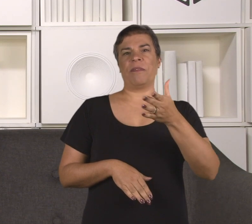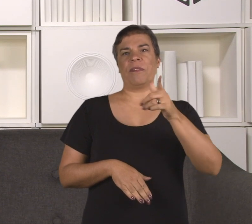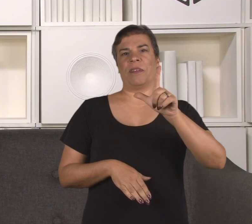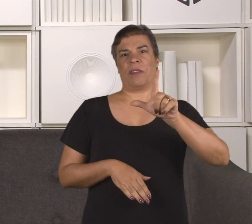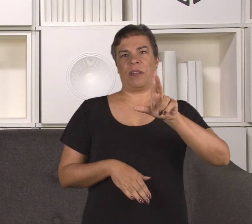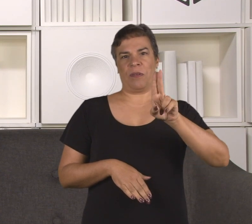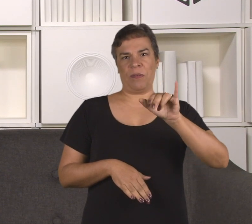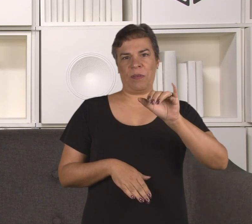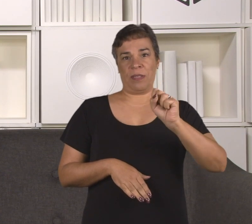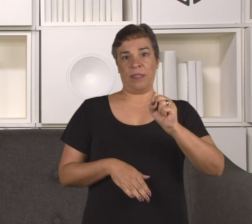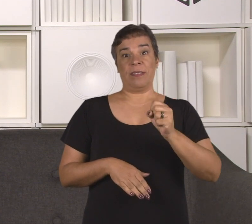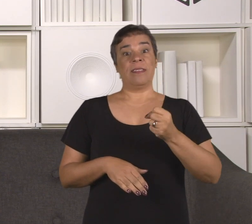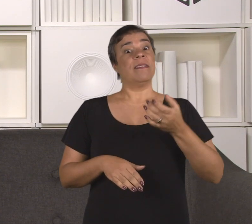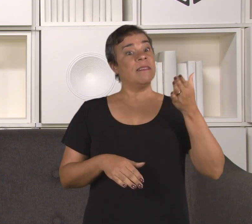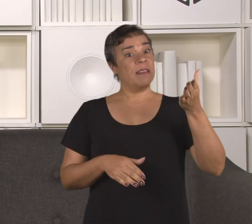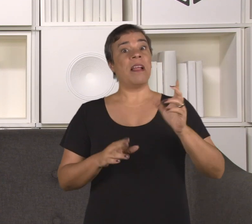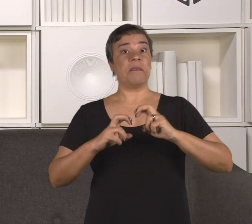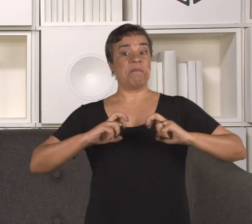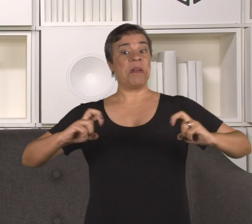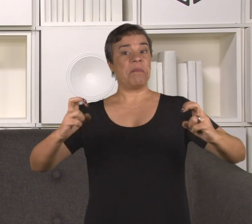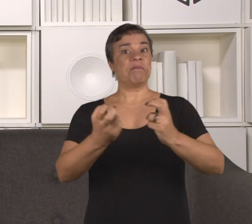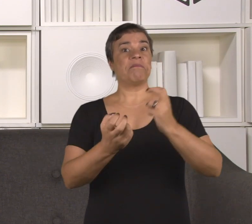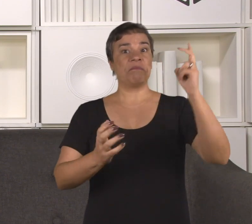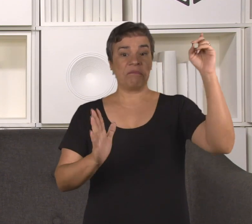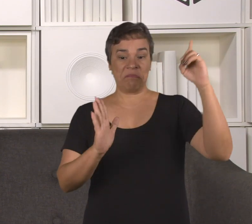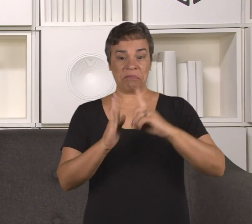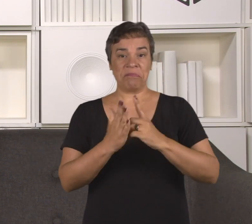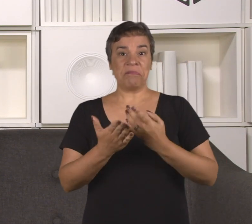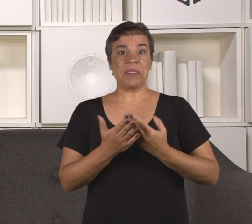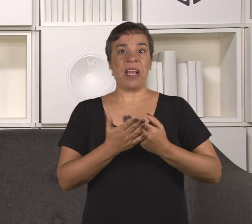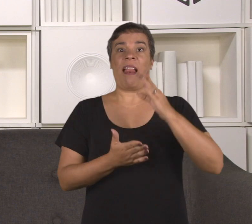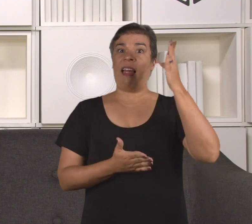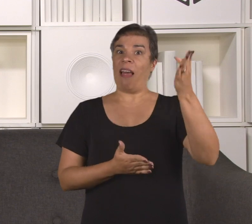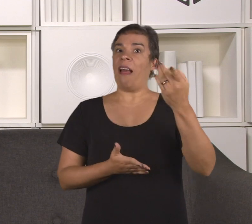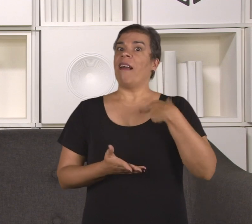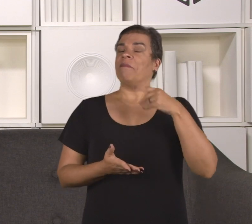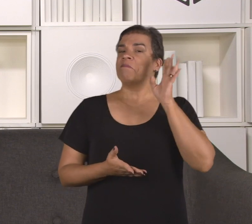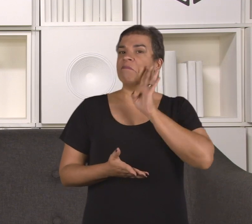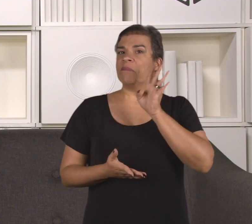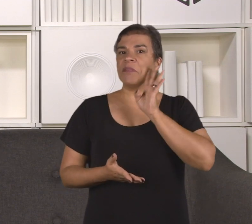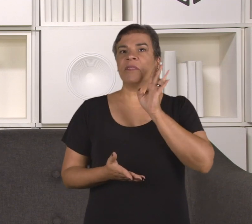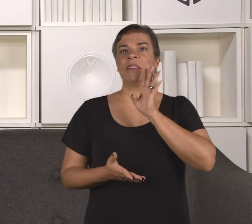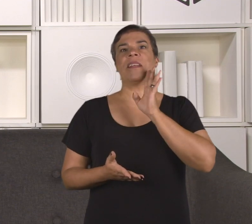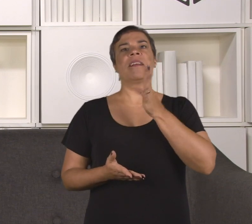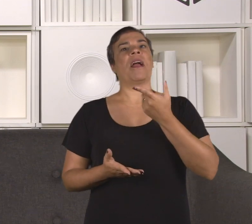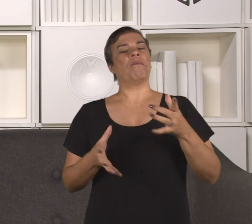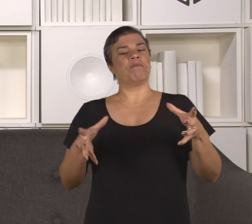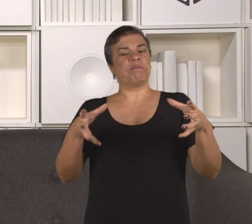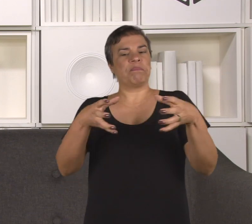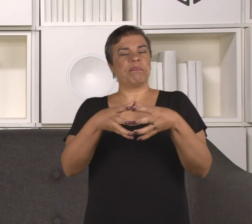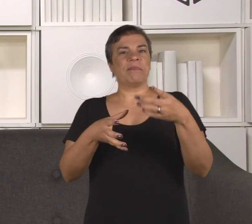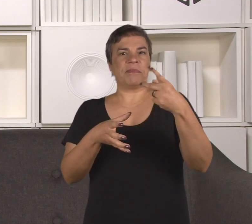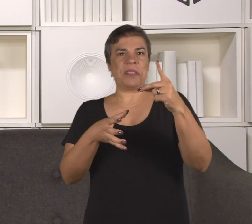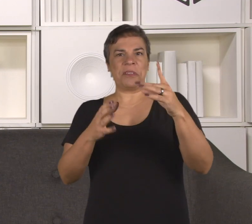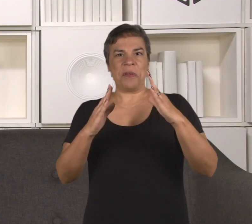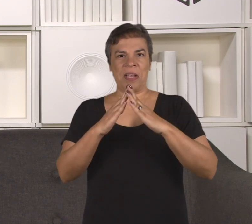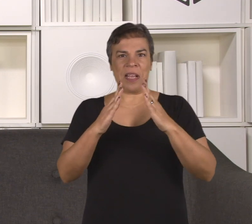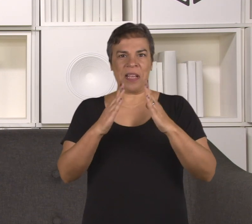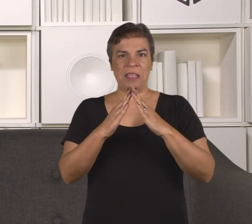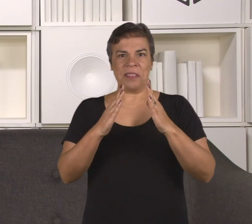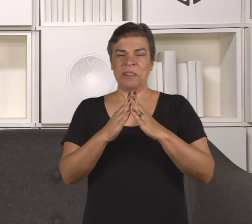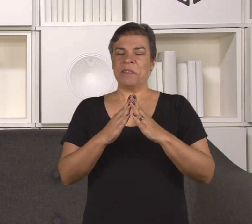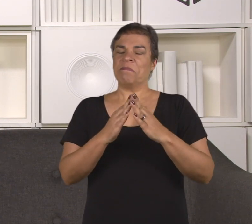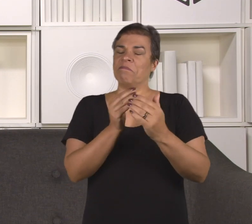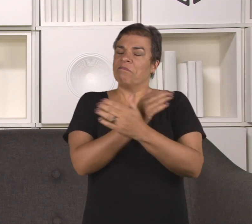lá. E eu mando um beijo para vocês, Deus abençoe a vida de vocês, o grupo na sua casa. E